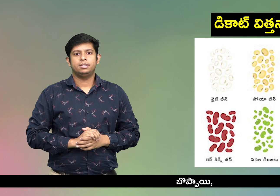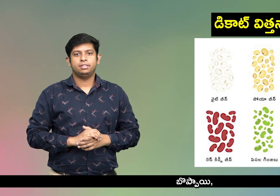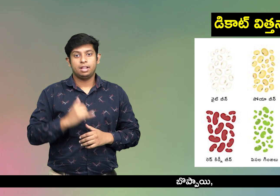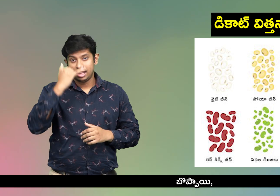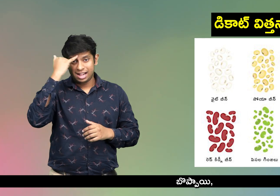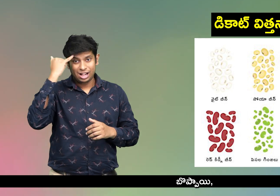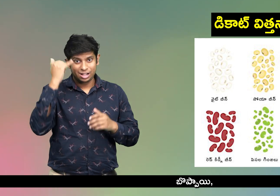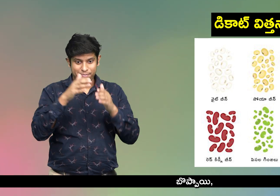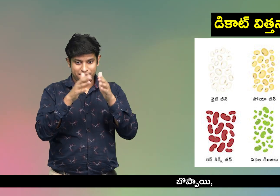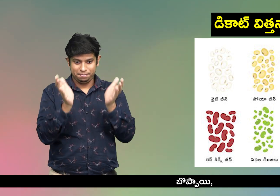బొప్పాయి,